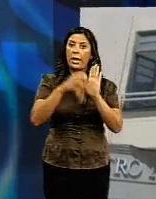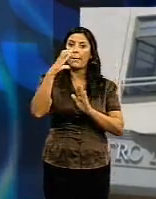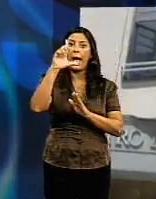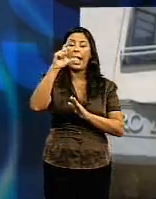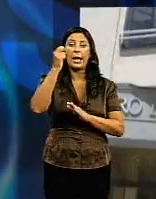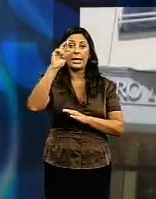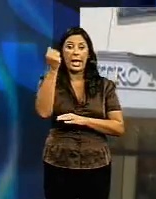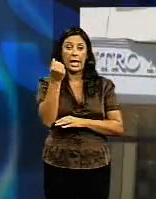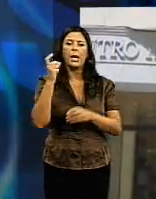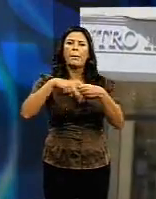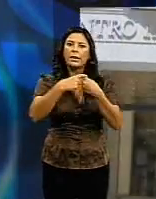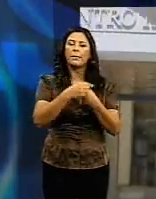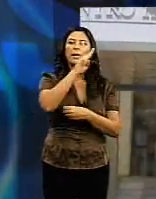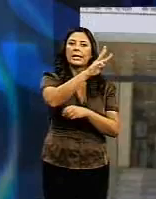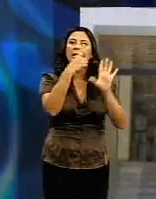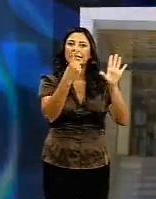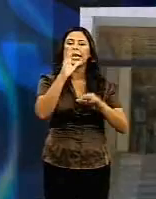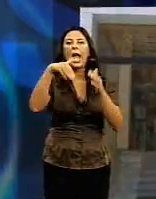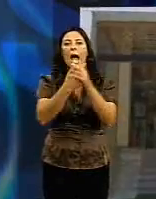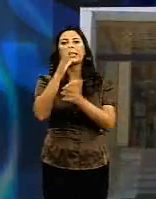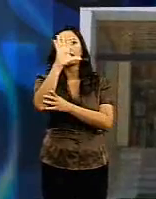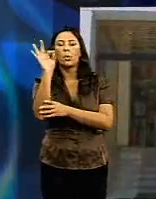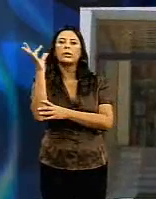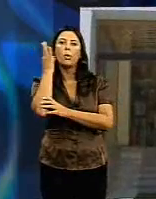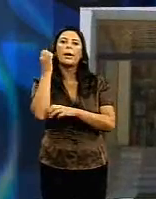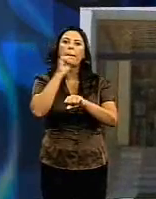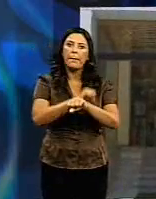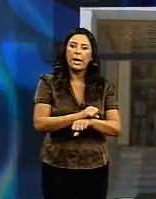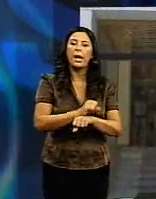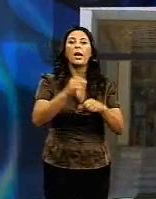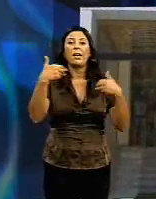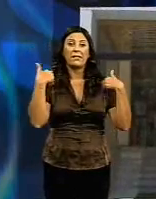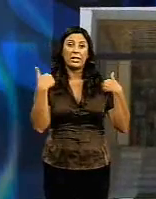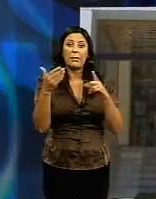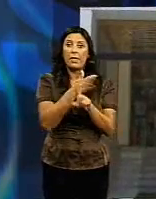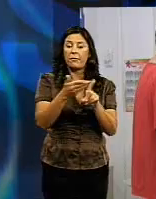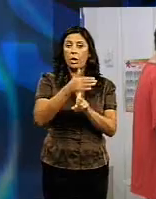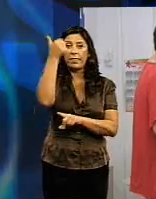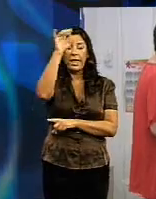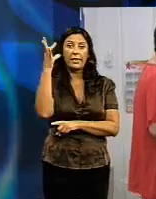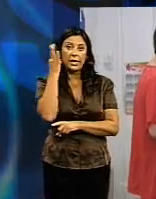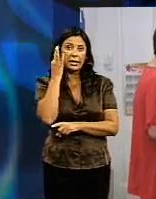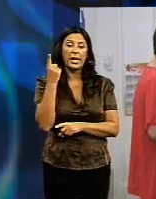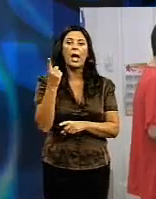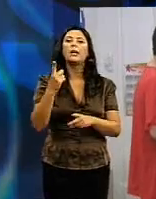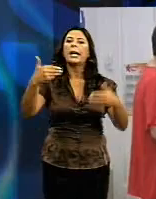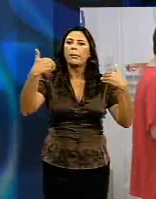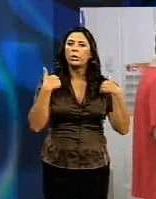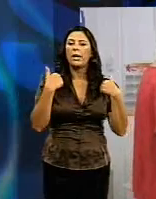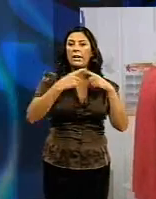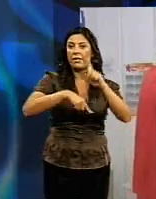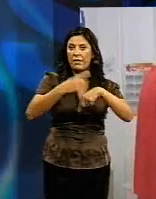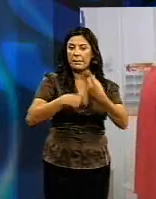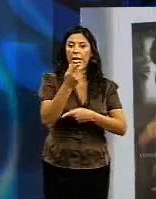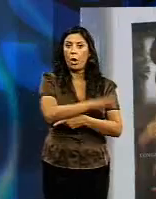con una asistencia de entre 36 y 50 mujeres desempleadas víctimas de violencia de género, responsables de núcleos familiares